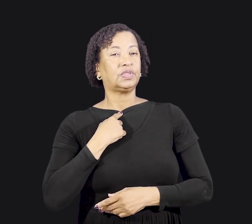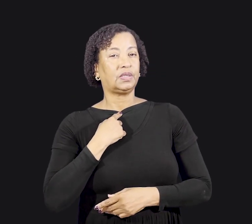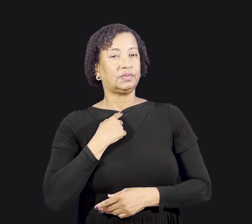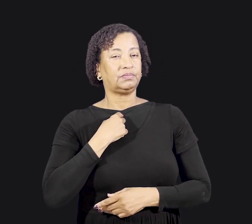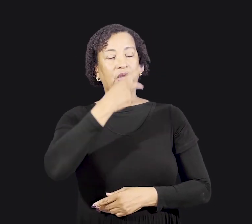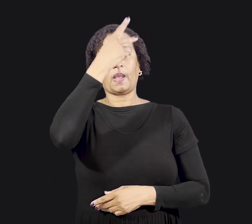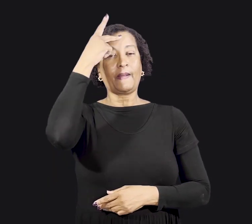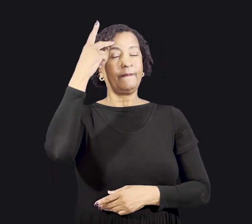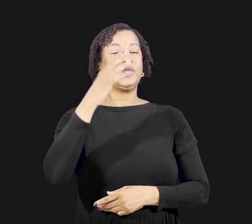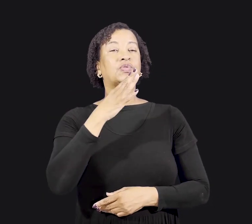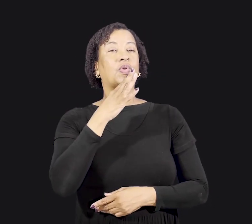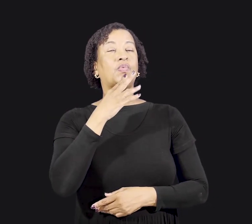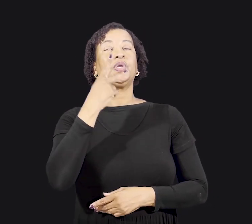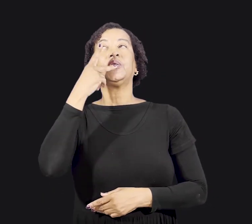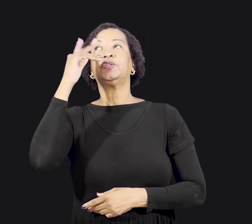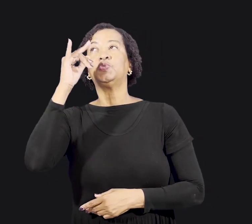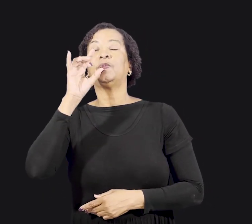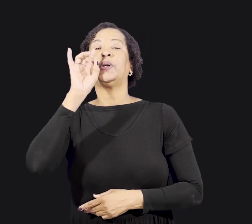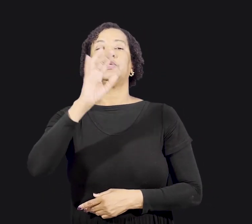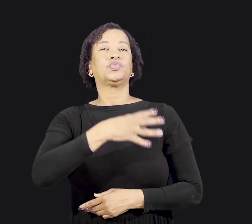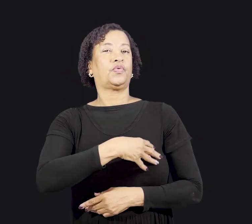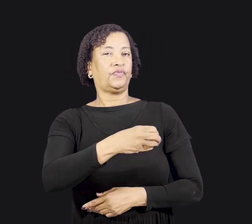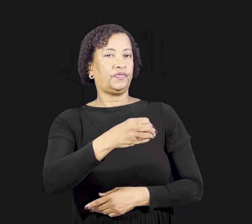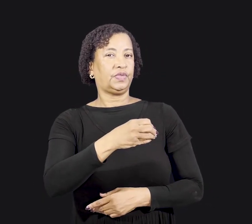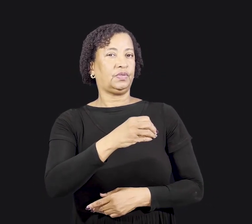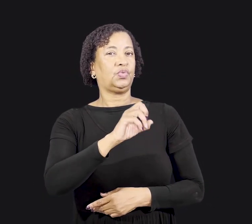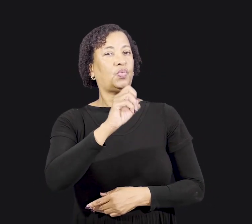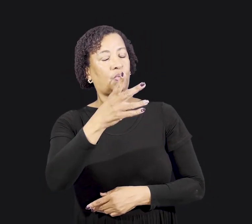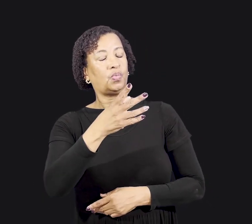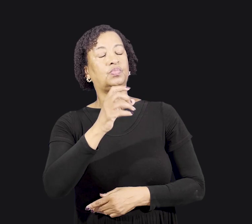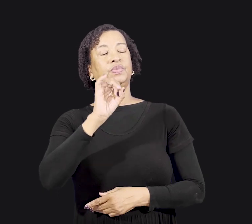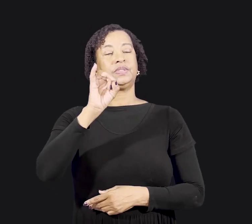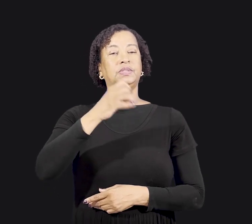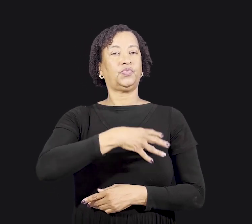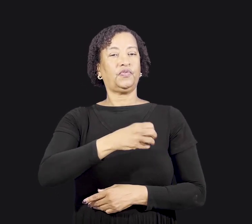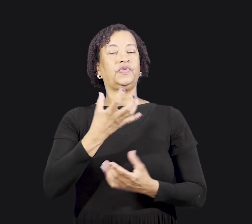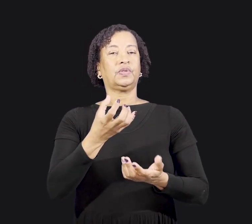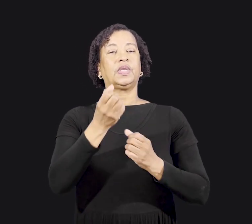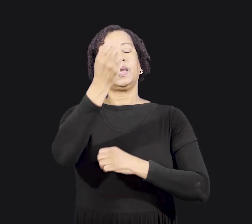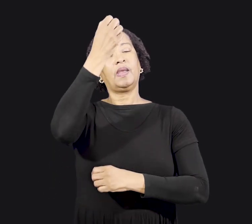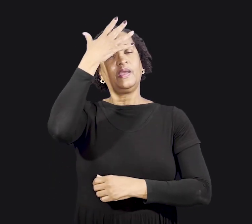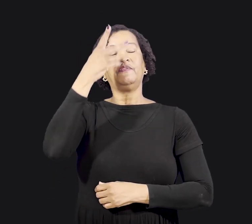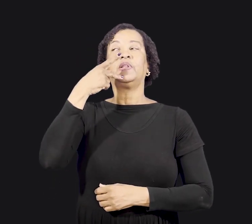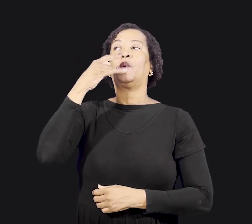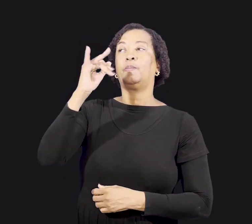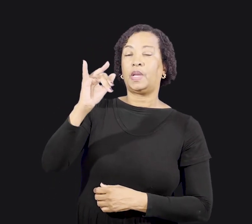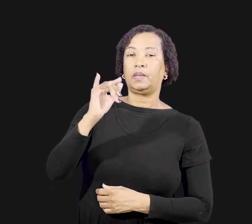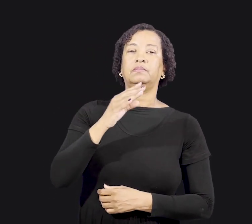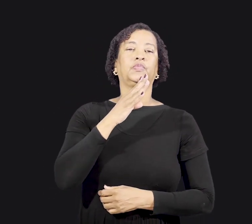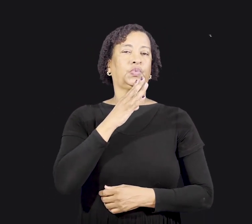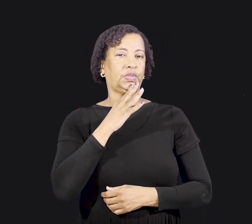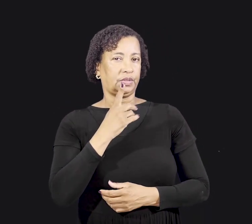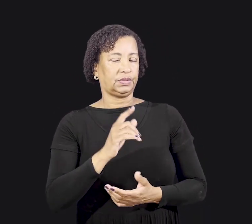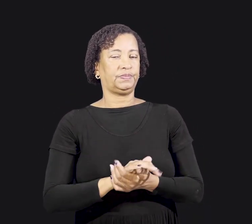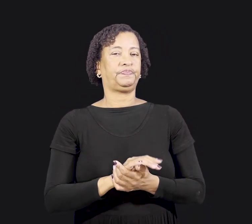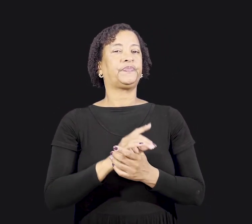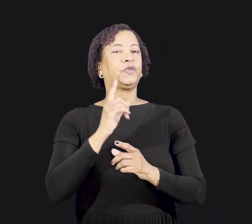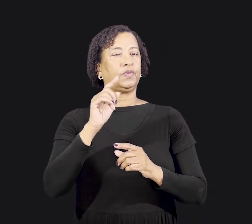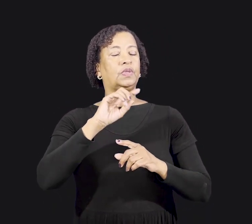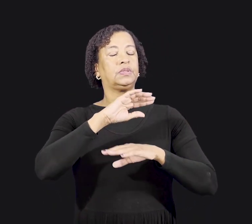Ninguém conhece o Pai a não ser o Filho e aqueles a quem o Filho quiser revelar. Tudo isso faz parecer que a salvação é predeterminada por Deus